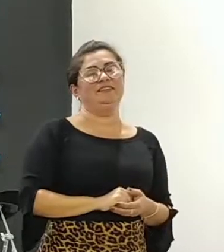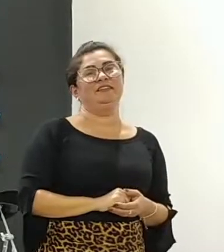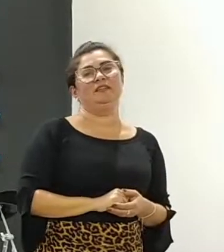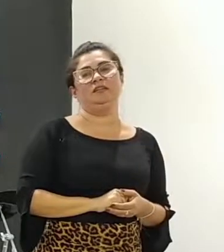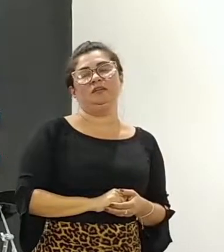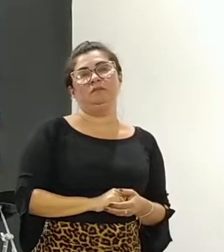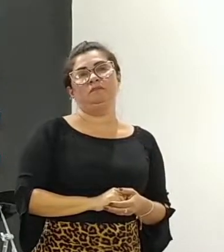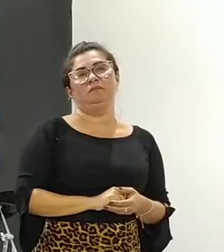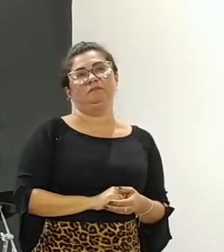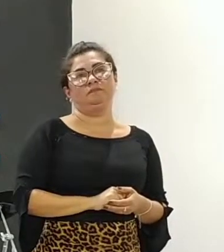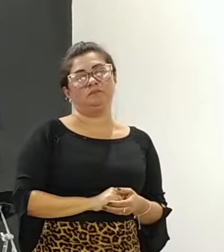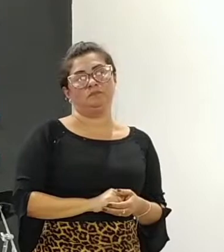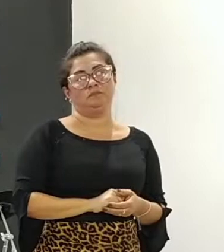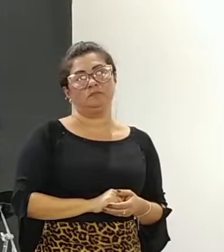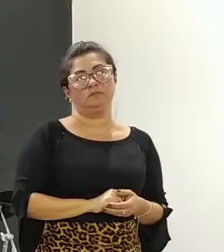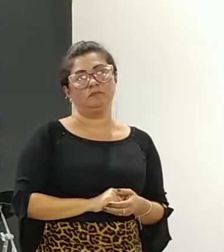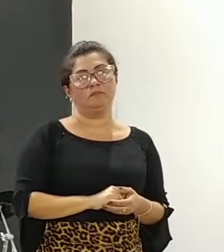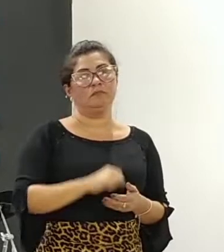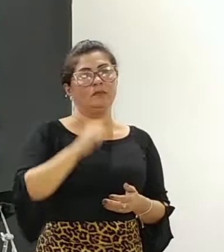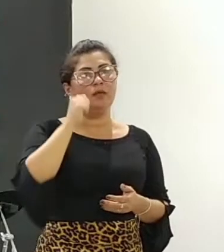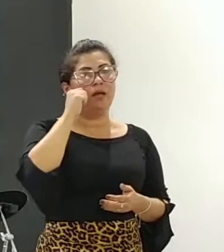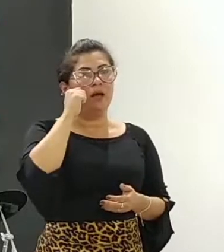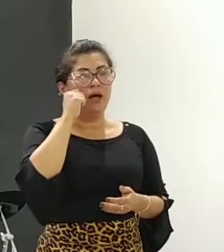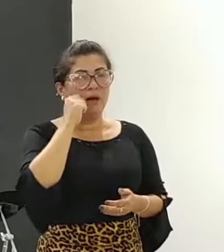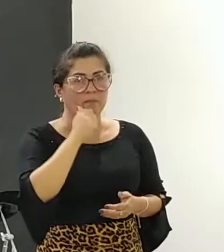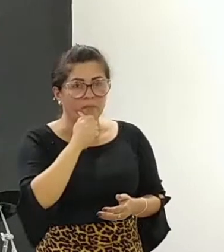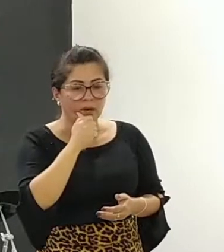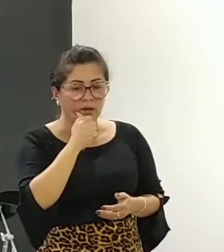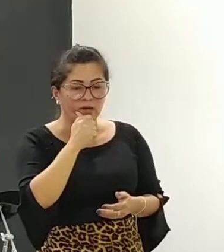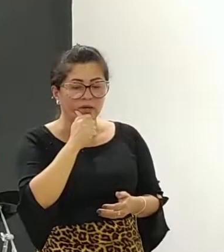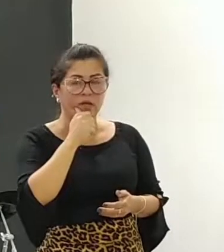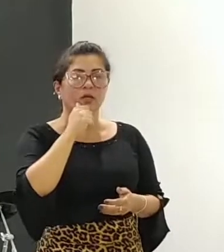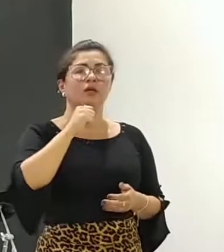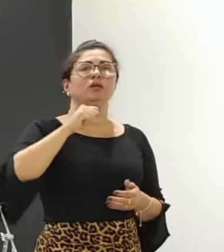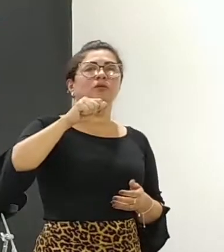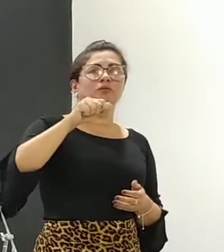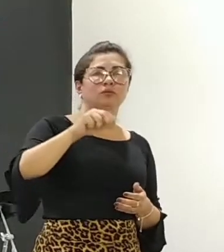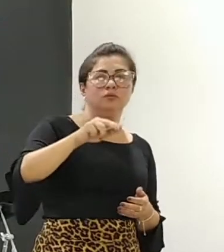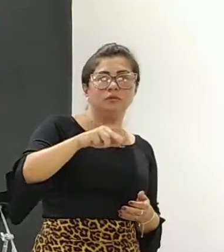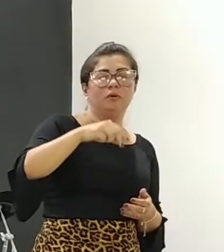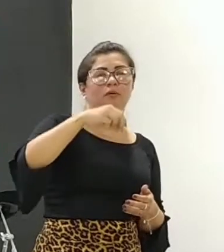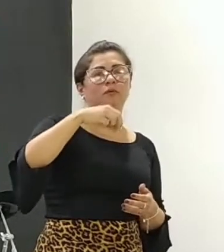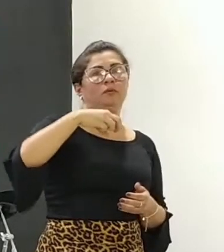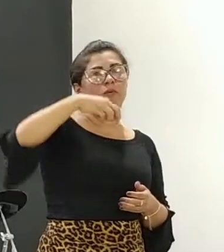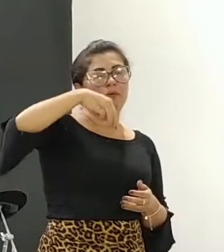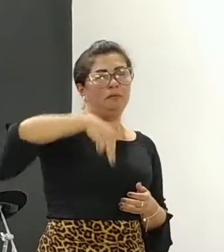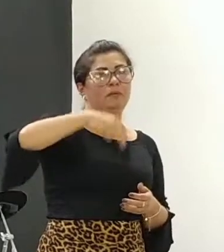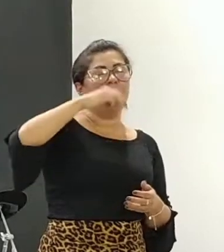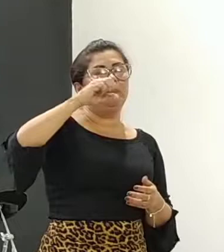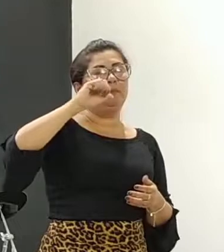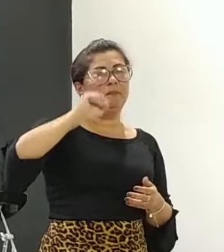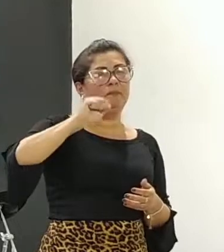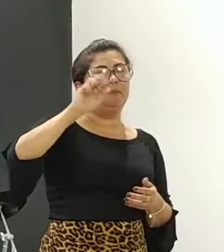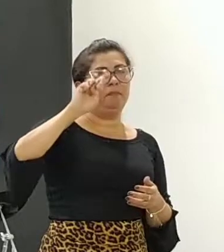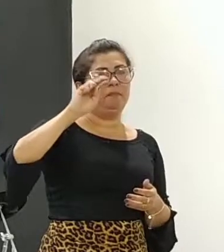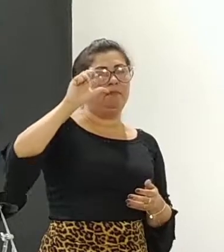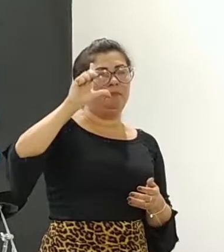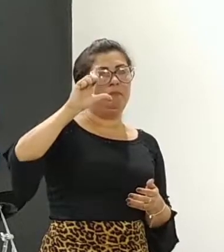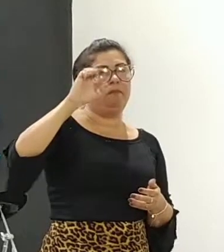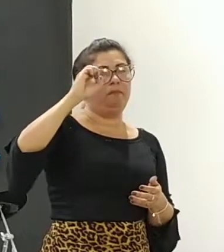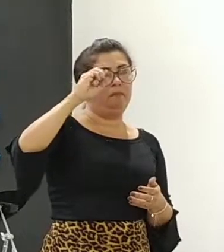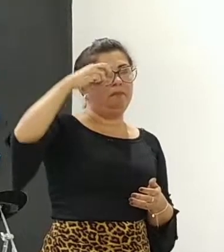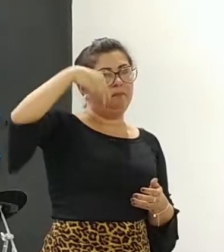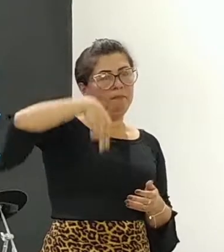nossa irmã Angeli, a mãe do Marlon, Mike, Maiara e Mateus, né, também está junto